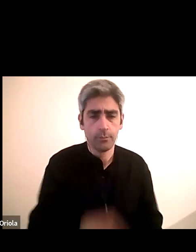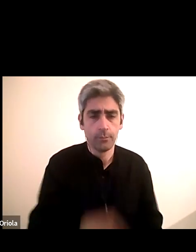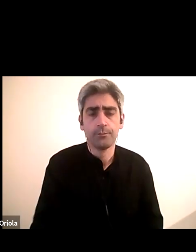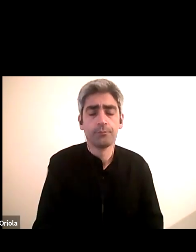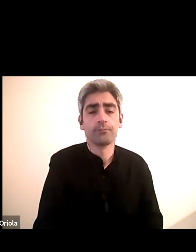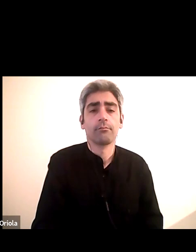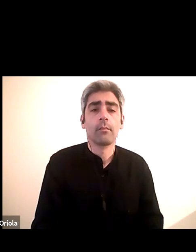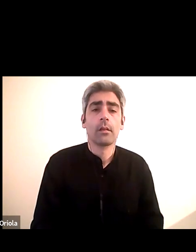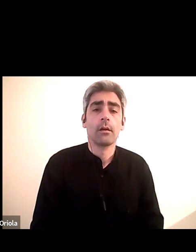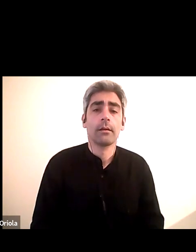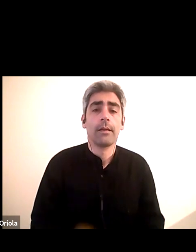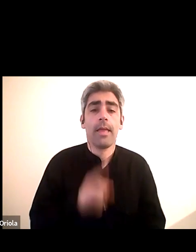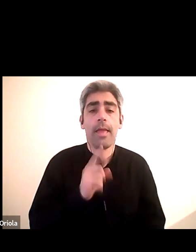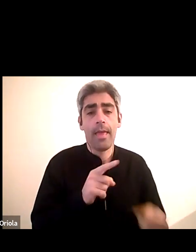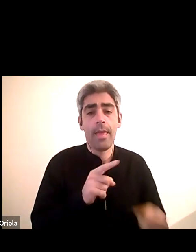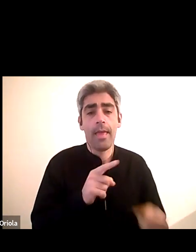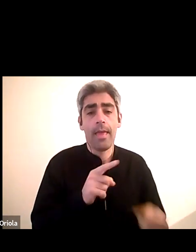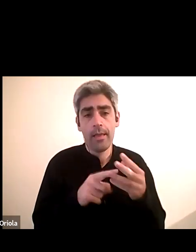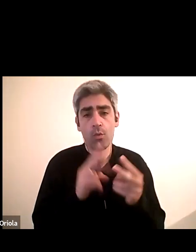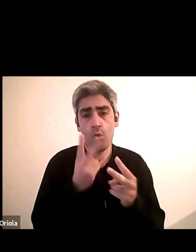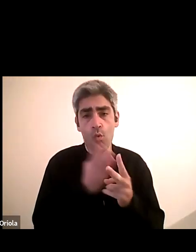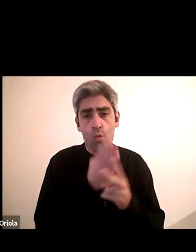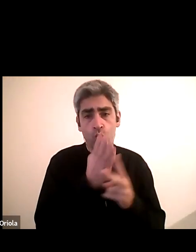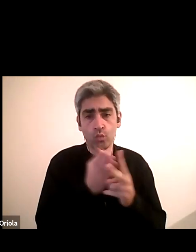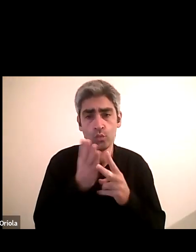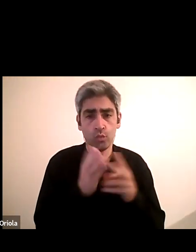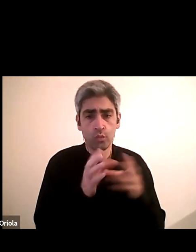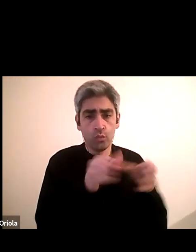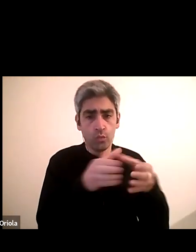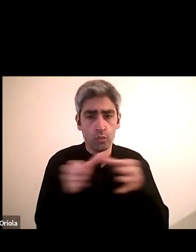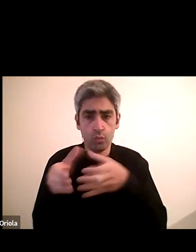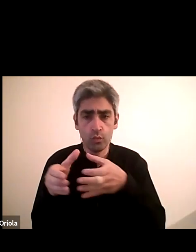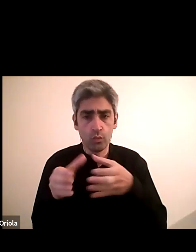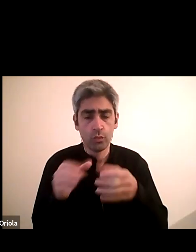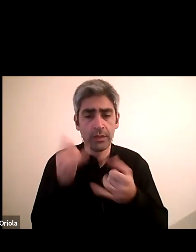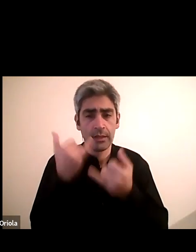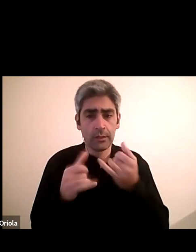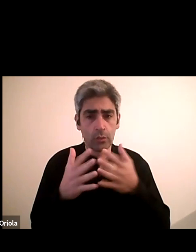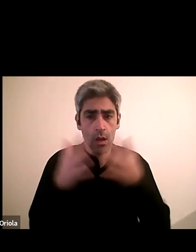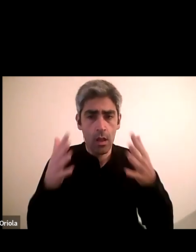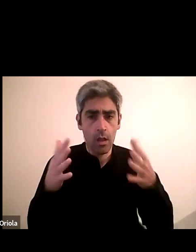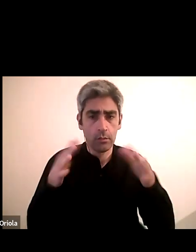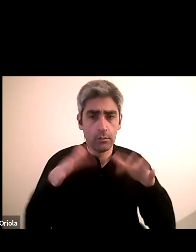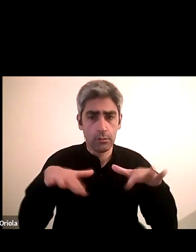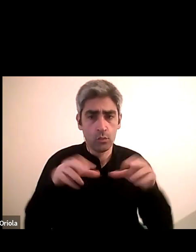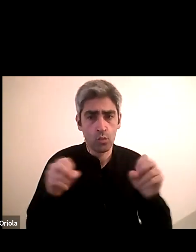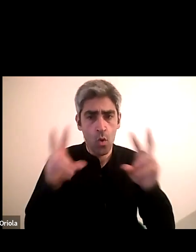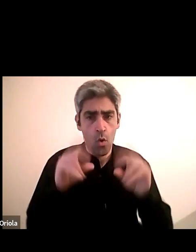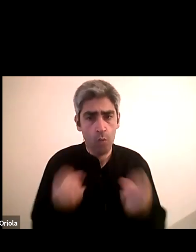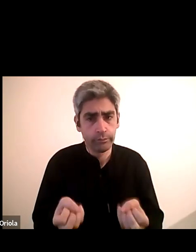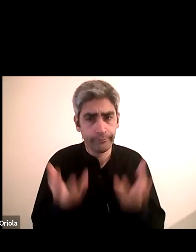estes são basicamente os dois grandes riscos emergentes. E